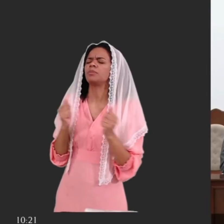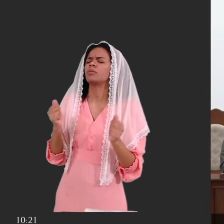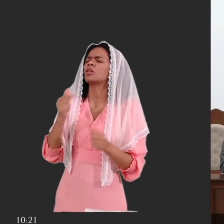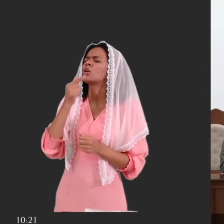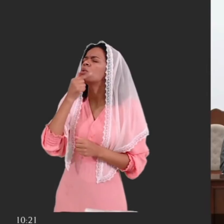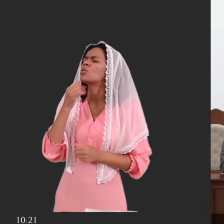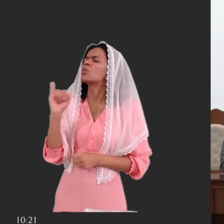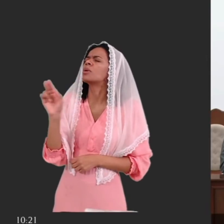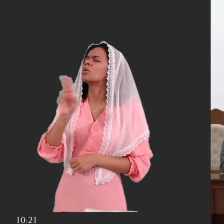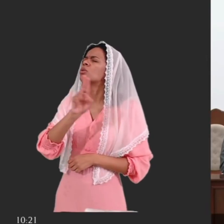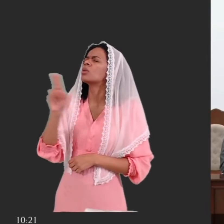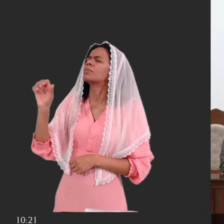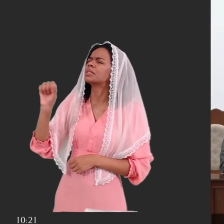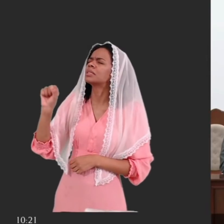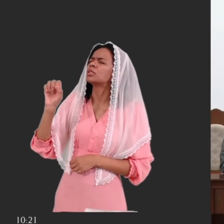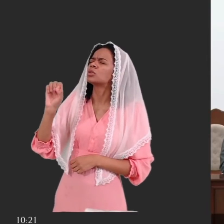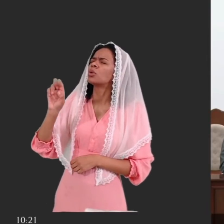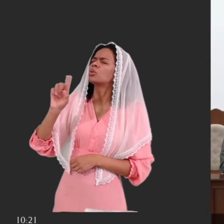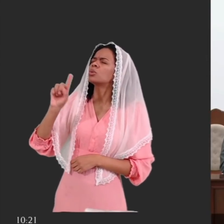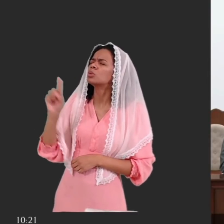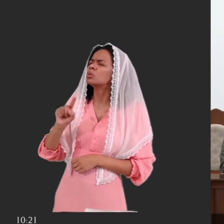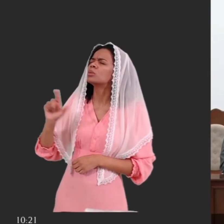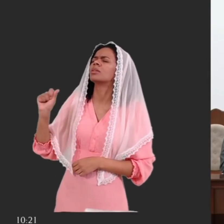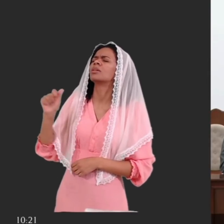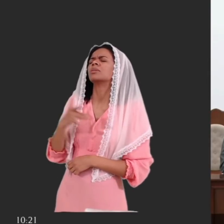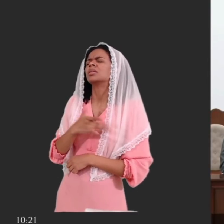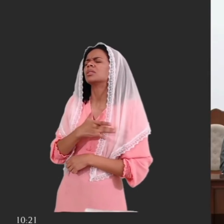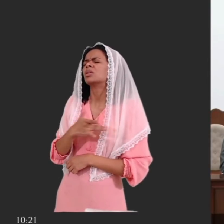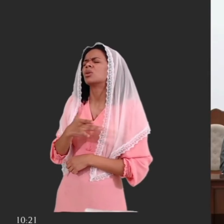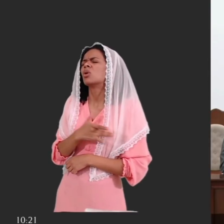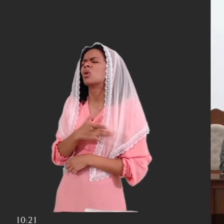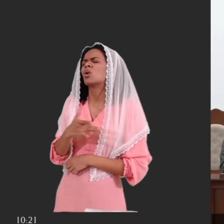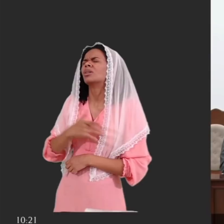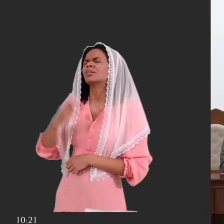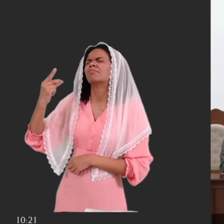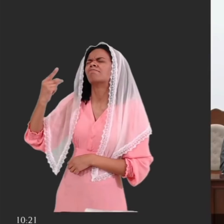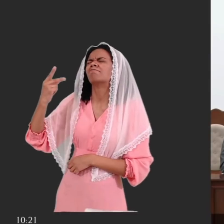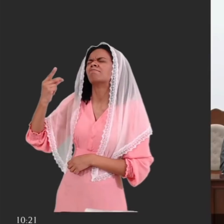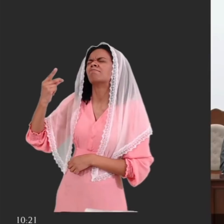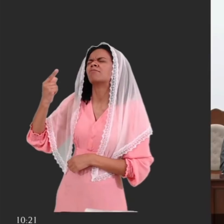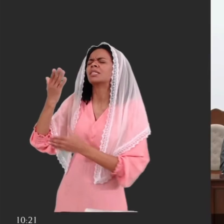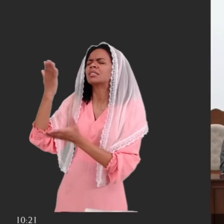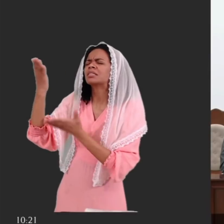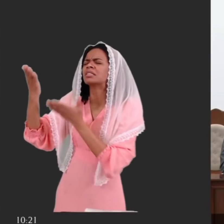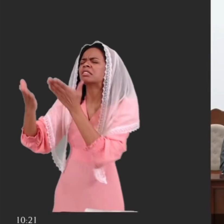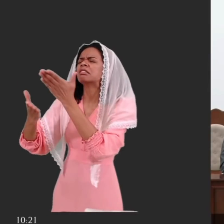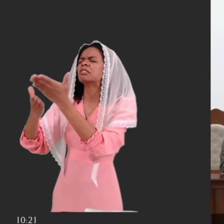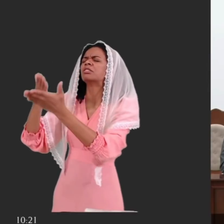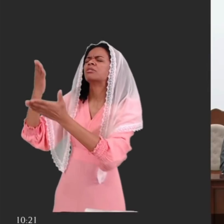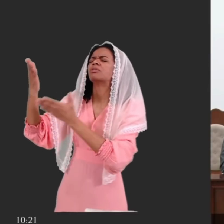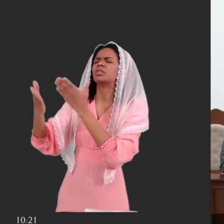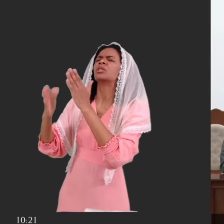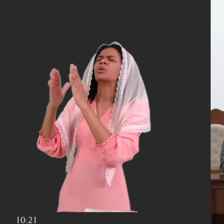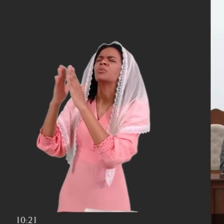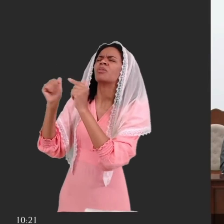Souza, tenha piedade dele, Senhor, Teu velho servidor, trabalhador na Tua obra, ajuda o